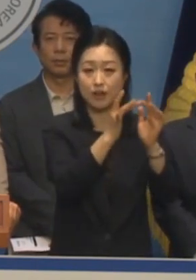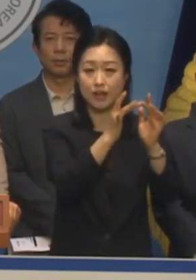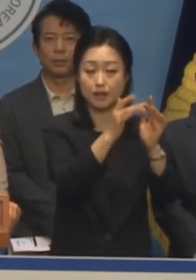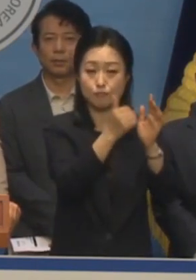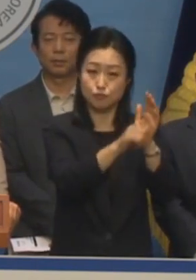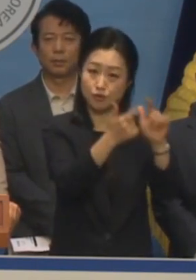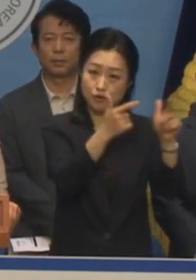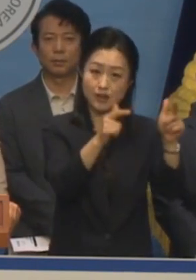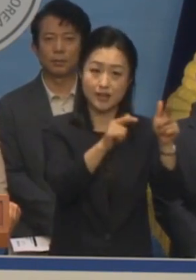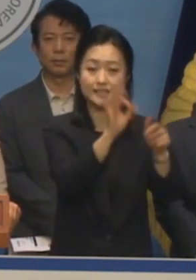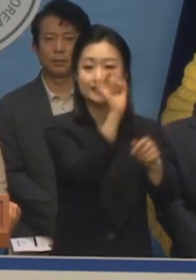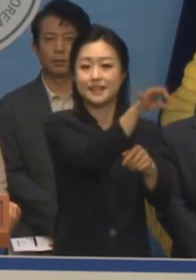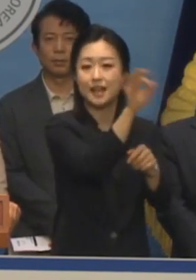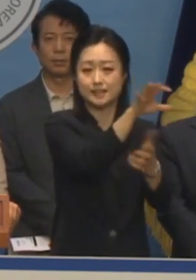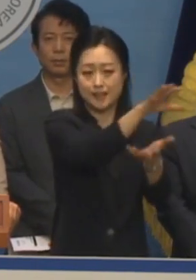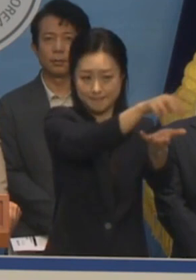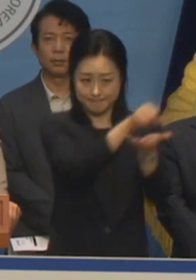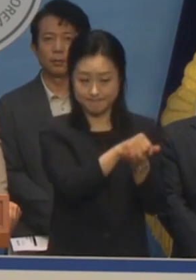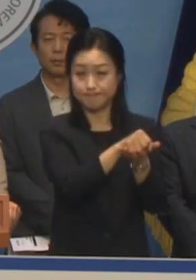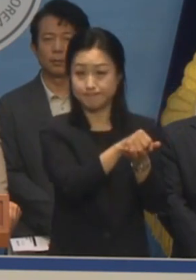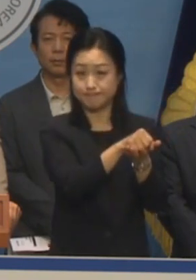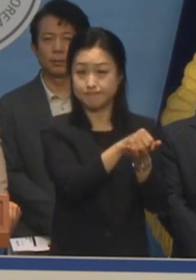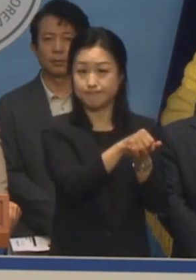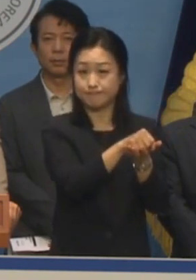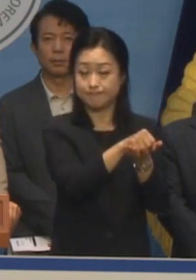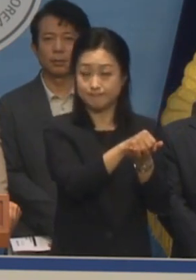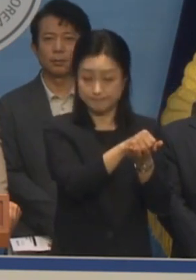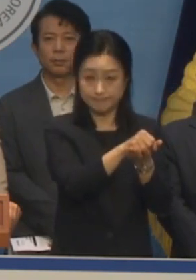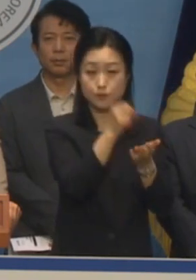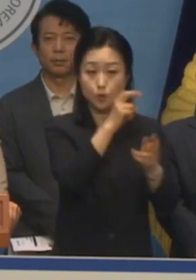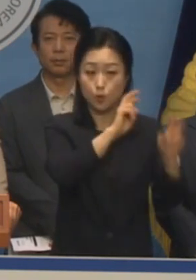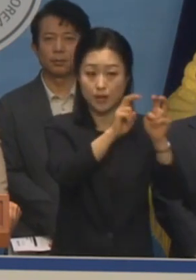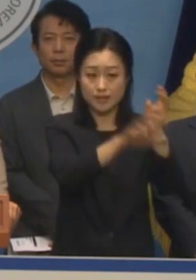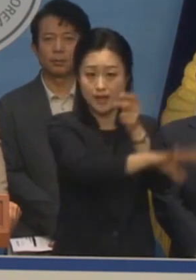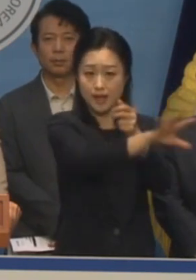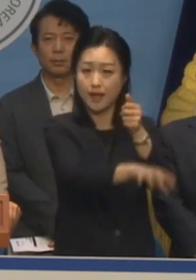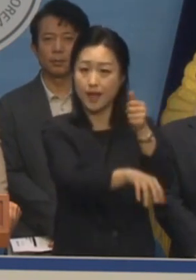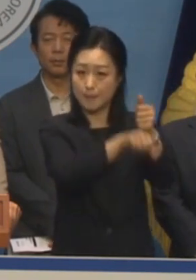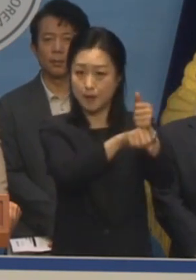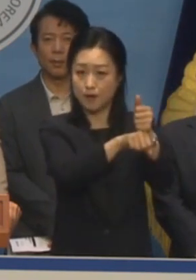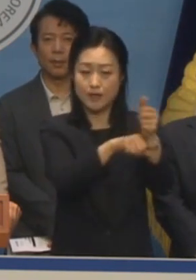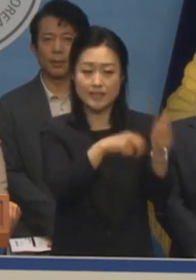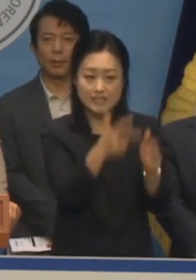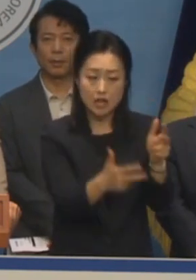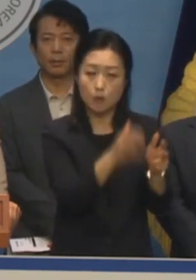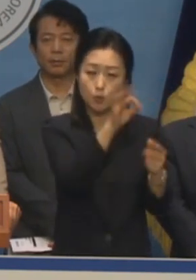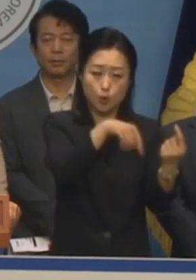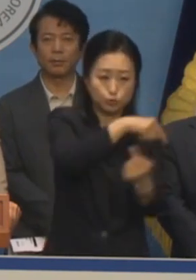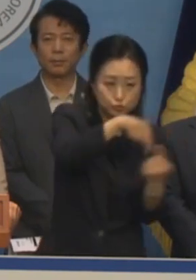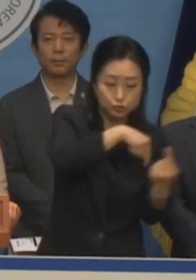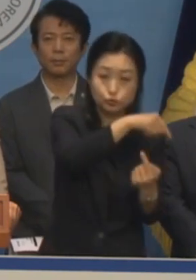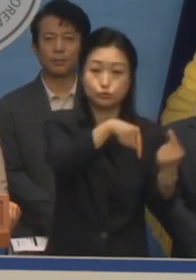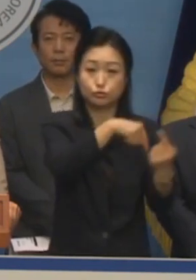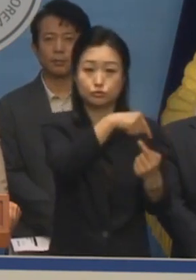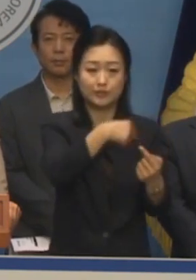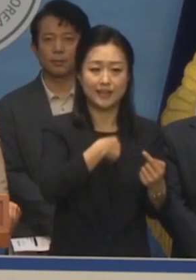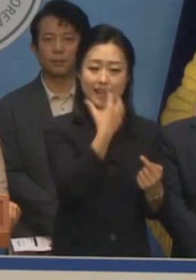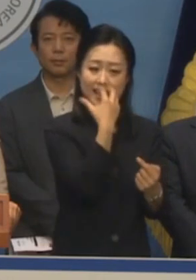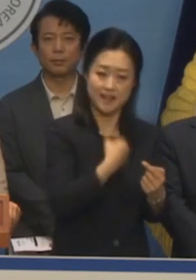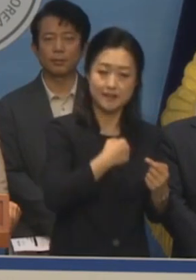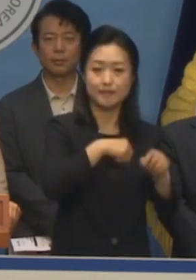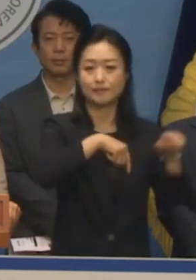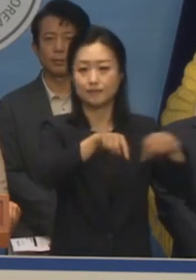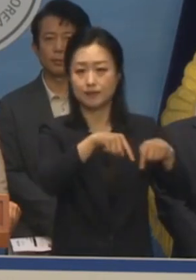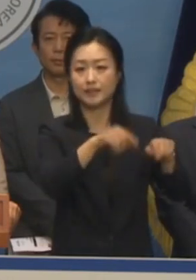인수하는 인수자금으로 활용을 하거나 다른 온라인 플랫폼의 경우에 있어서 다양한 사업 자금이나 오히려 그 돈을 자신들의